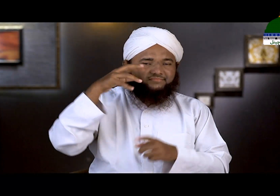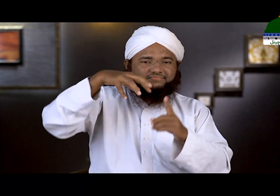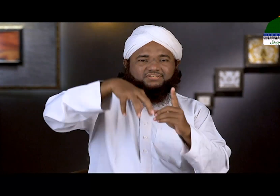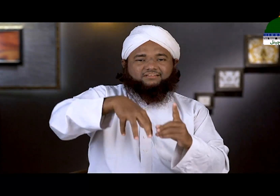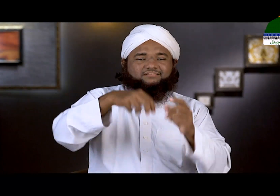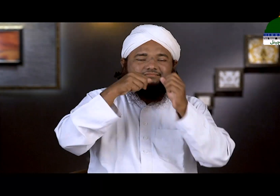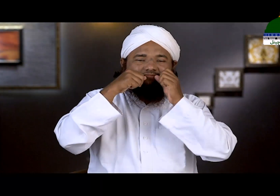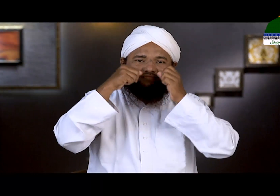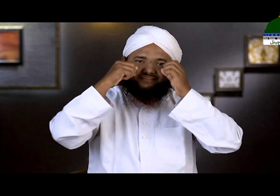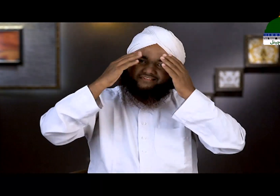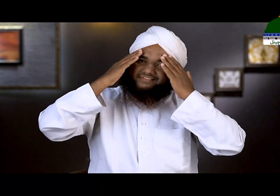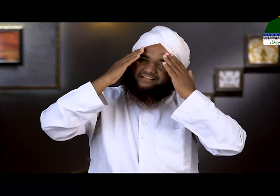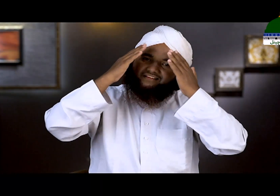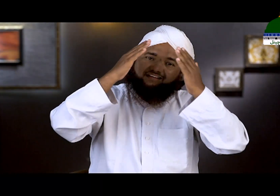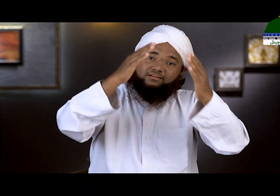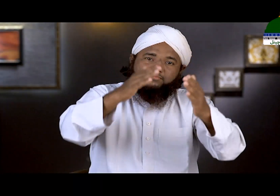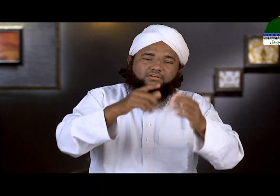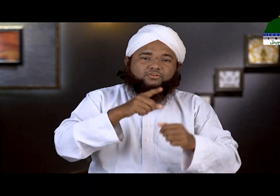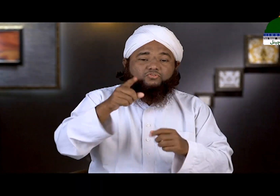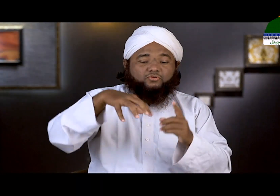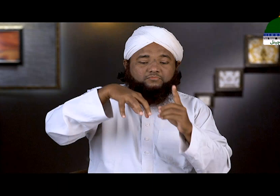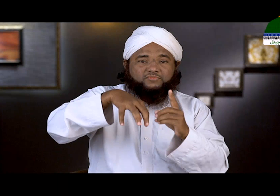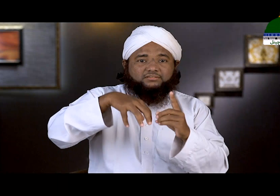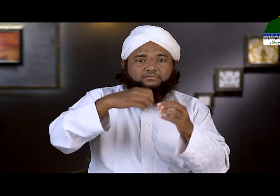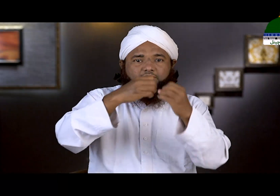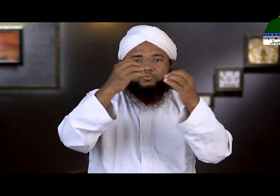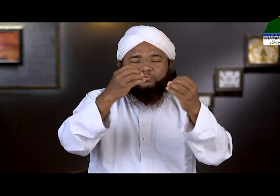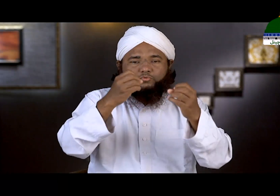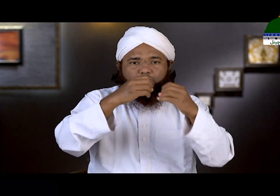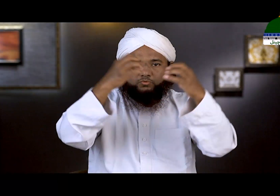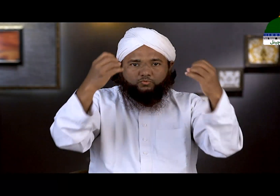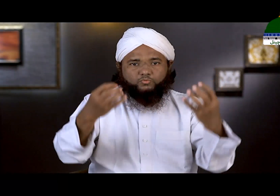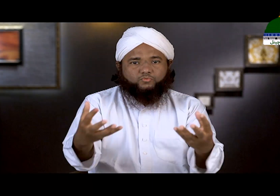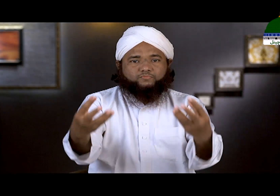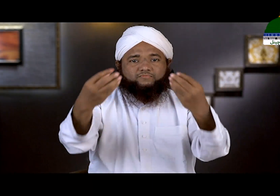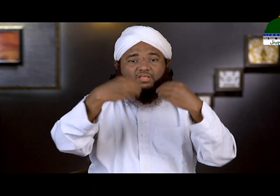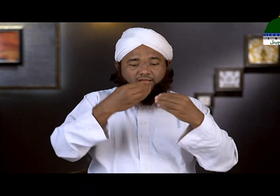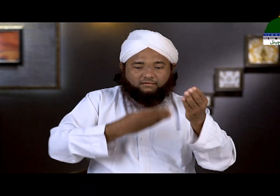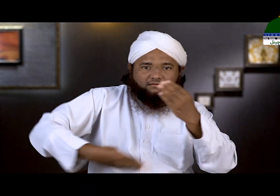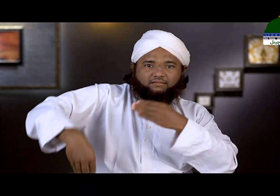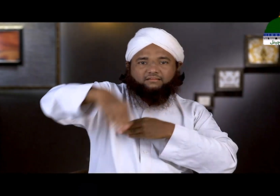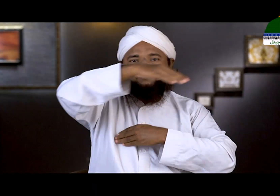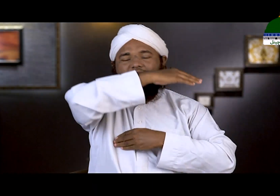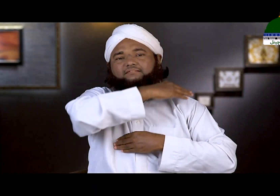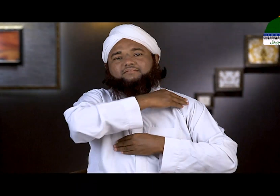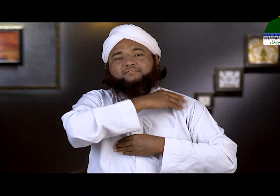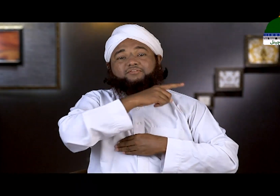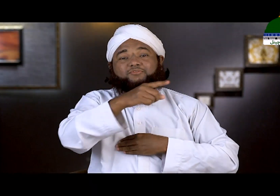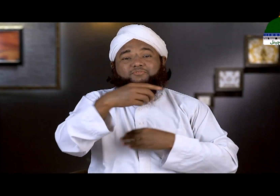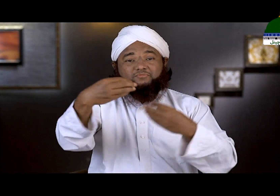پاک کی طرف سے ایک نور آیا جسے میں نے چادر کی طرح اپنے جسم پر لپیٹ لیا، اس کی برکت سے مجھے آگ